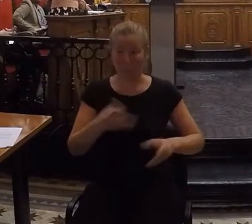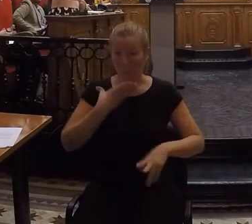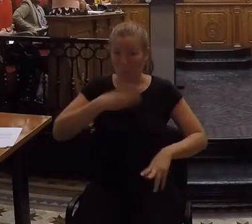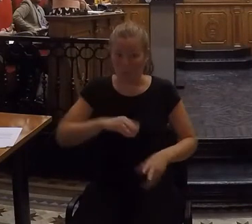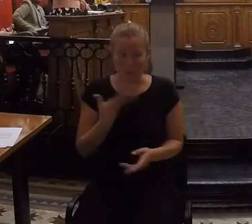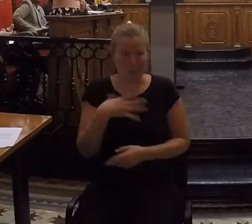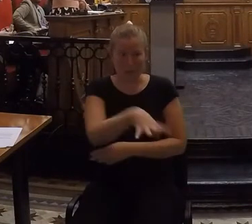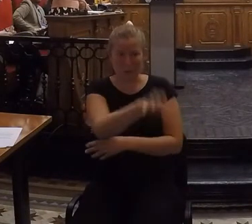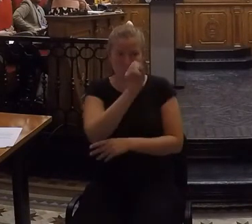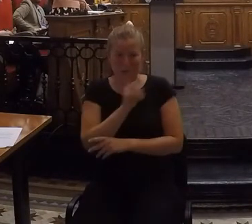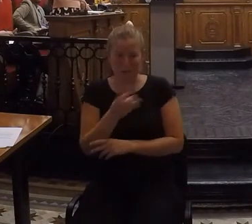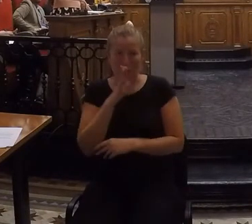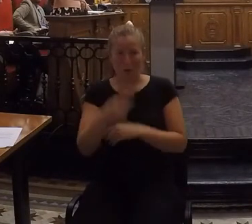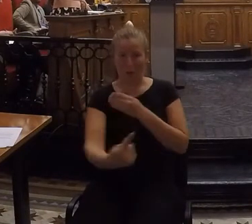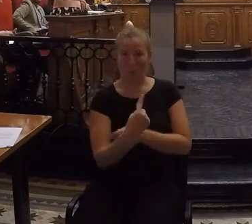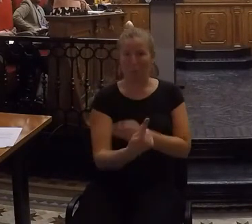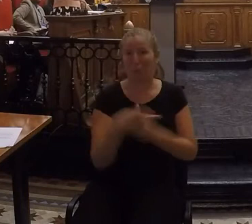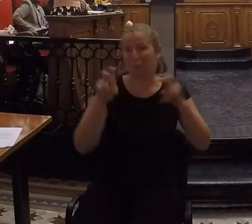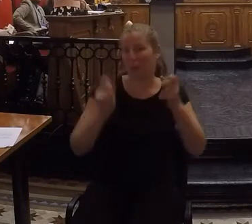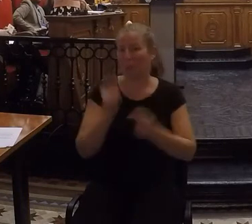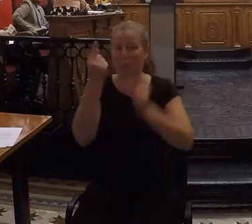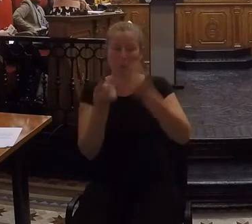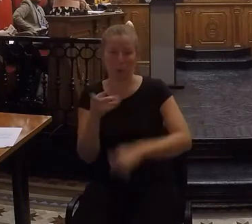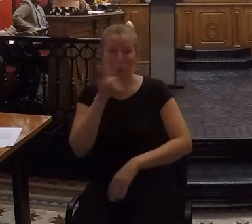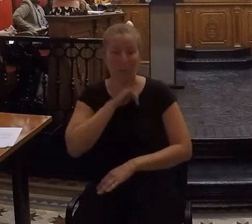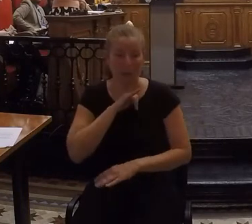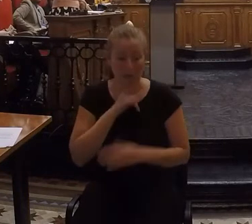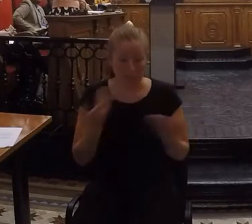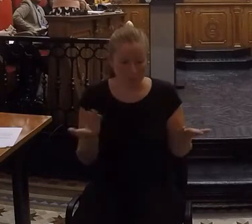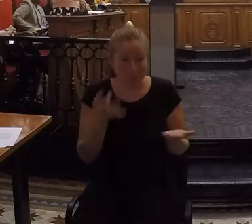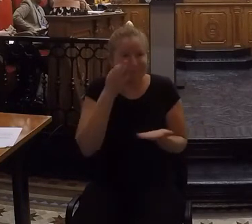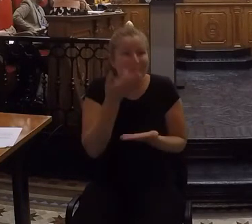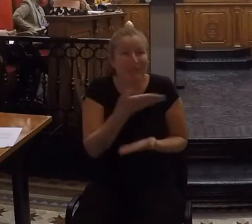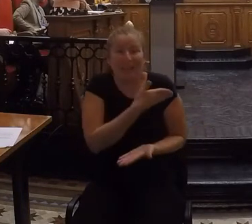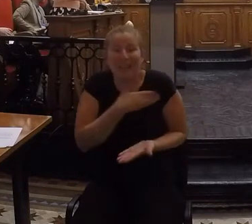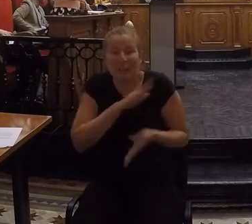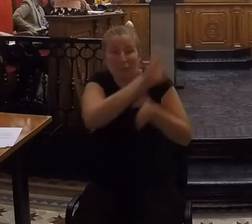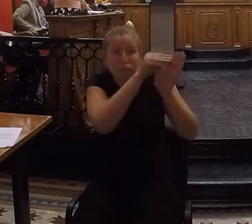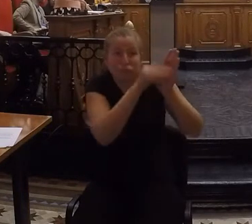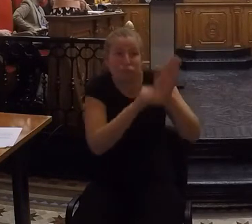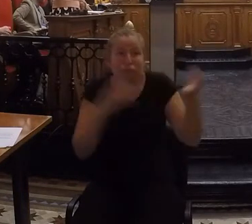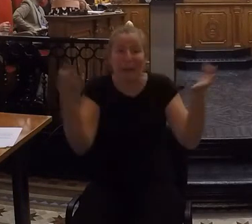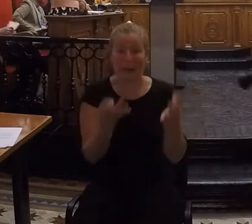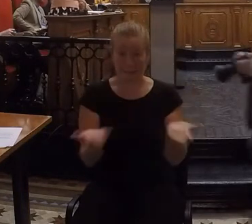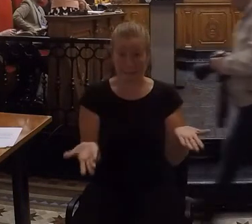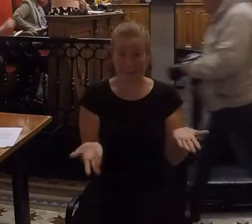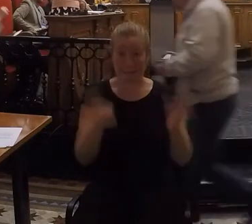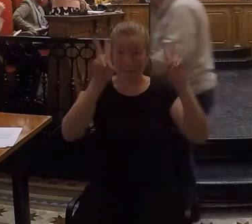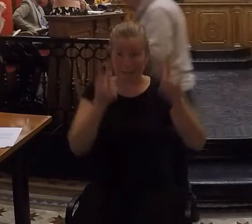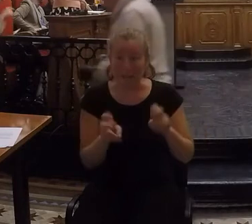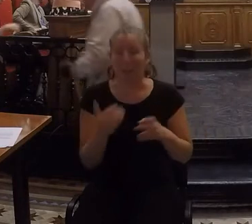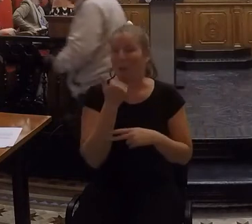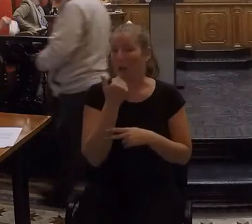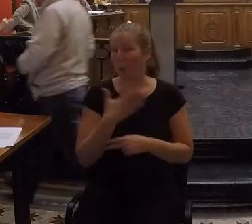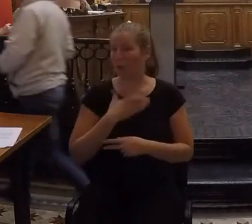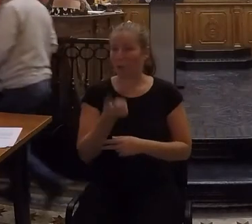usted critica de los presupuestos. Usted lo que querría es que pusiéramos absolutamente toda la aportación que debe de hacer el ayuntamiento